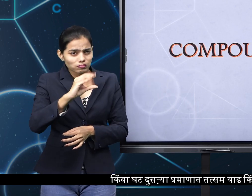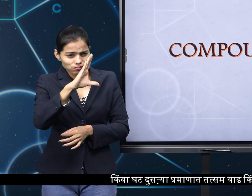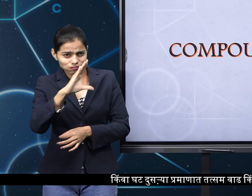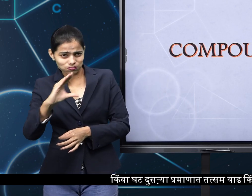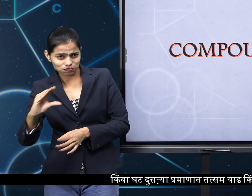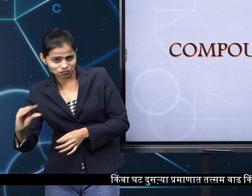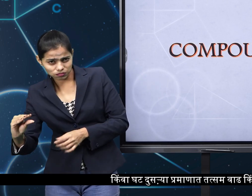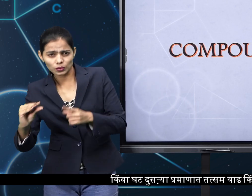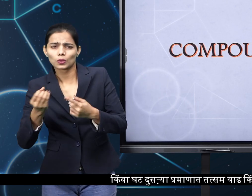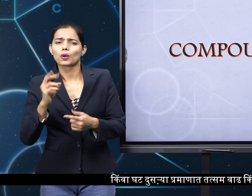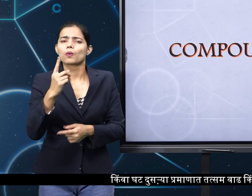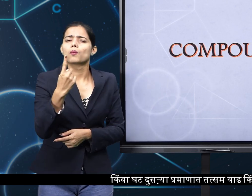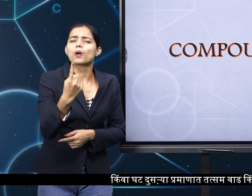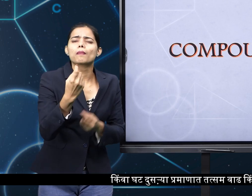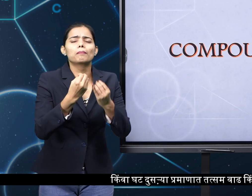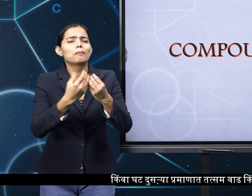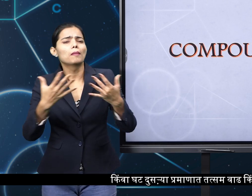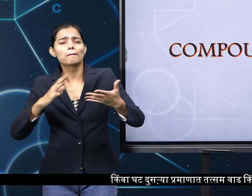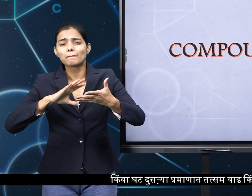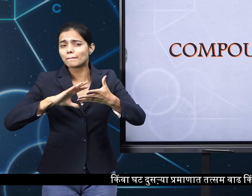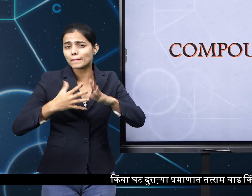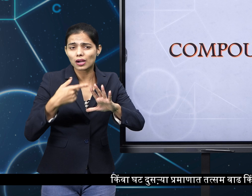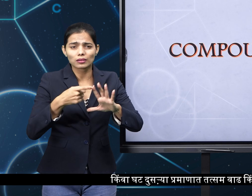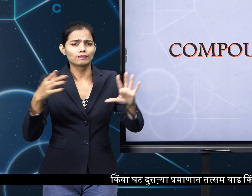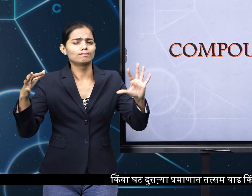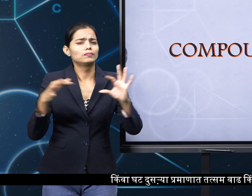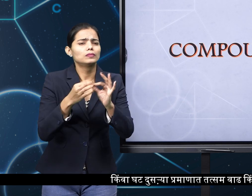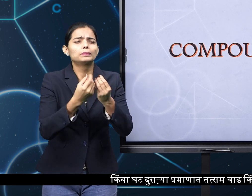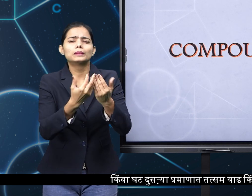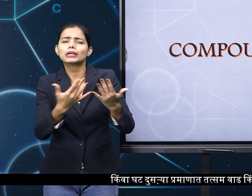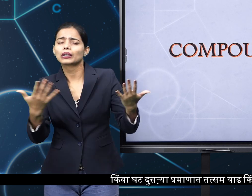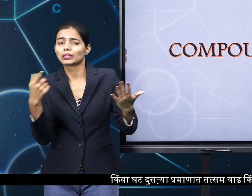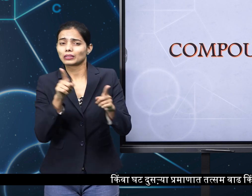तत्सम वाढ किंवा घट म्हणजे समान परिणाम करतात,